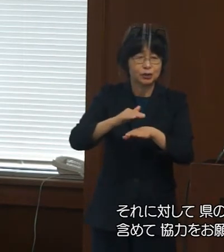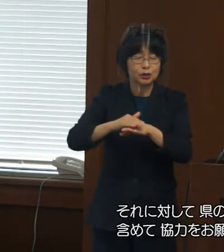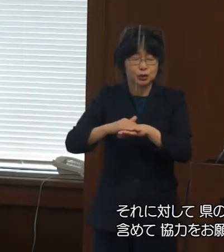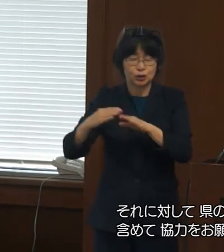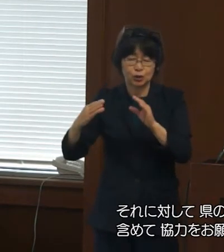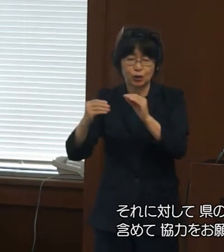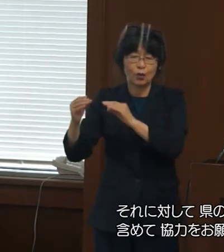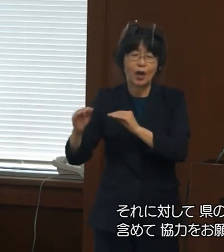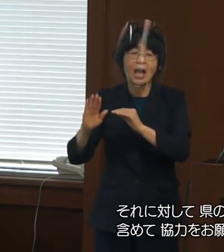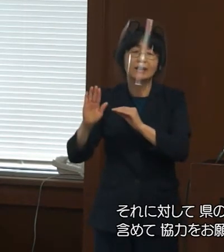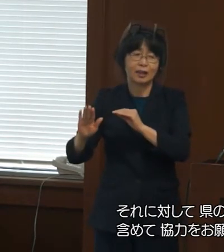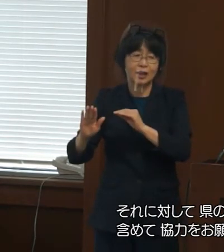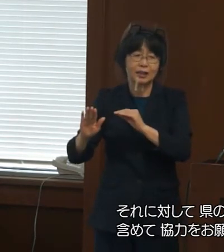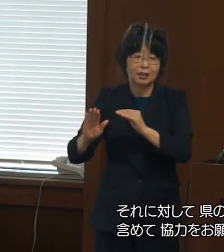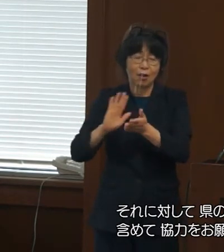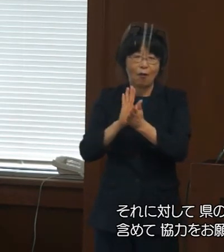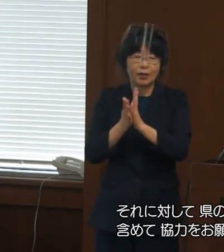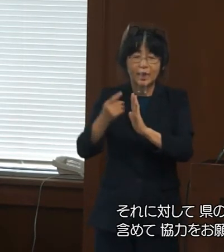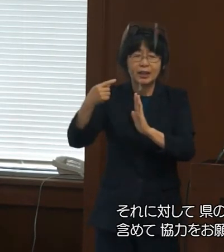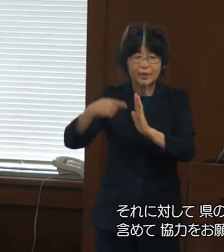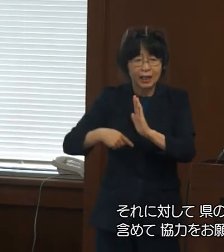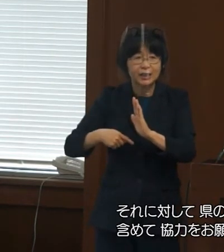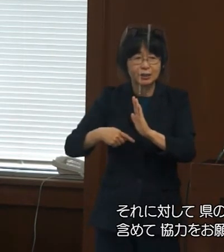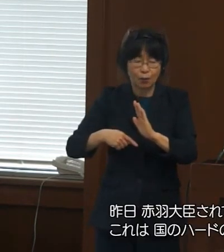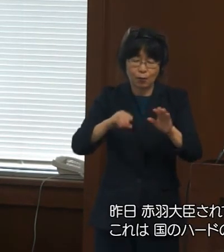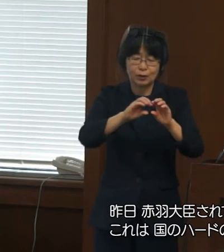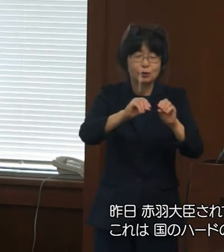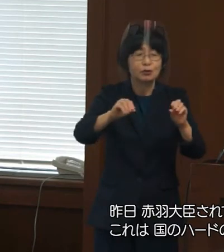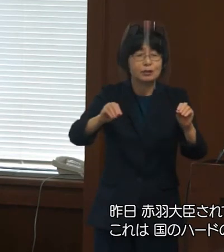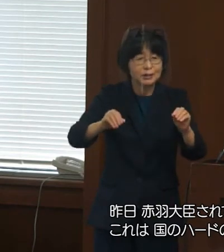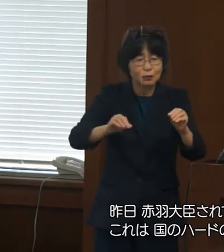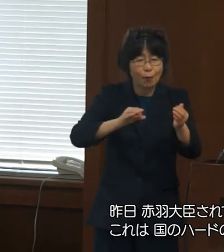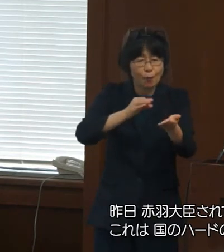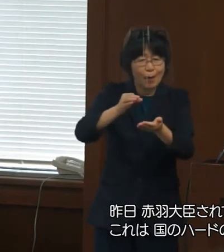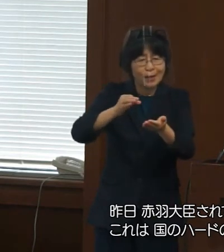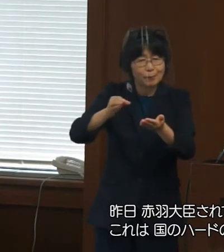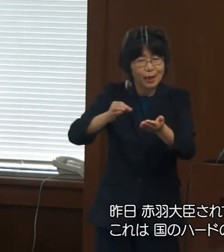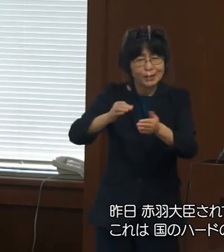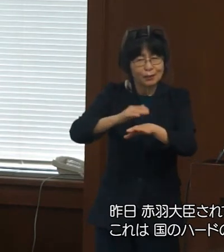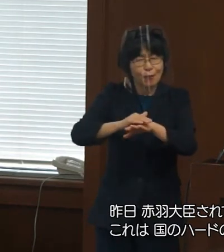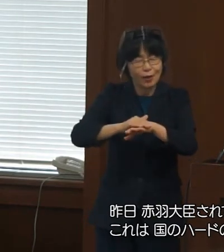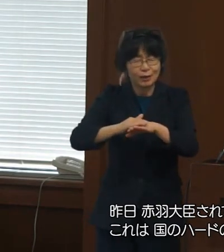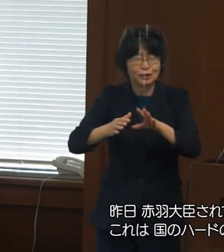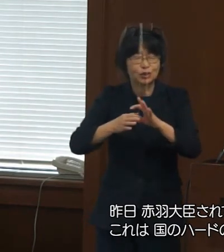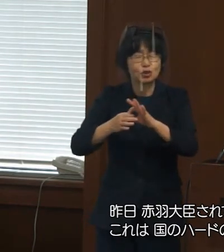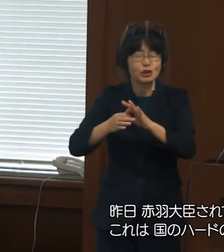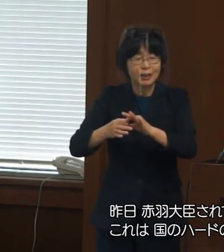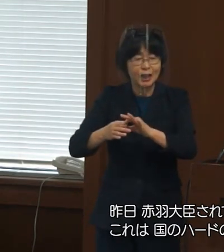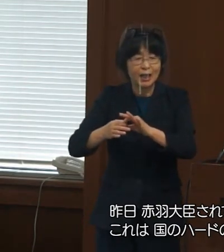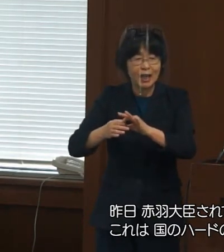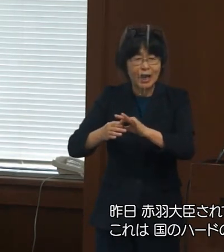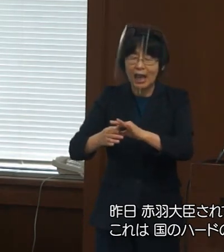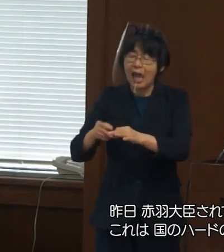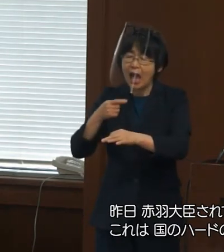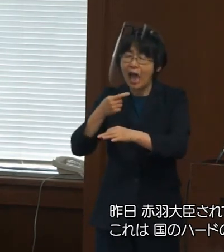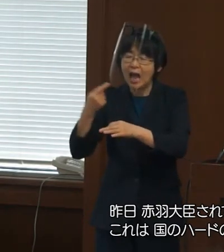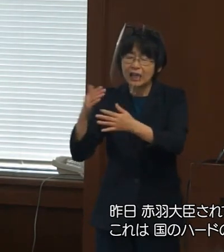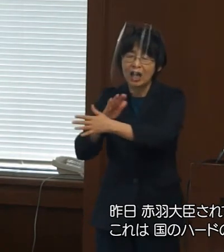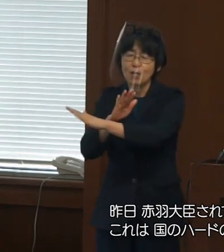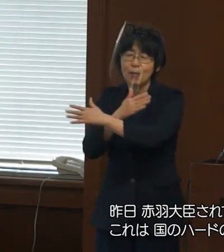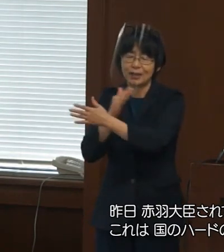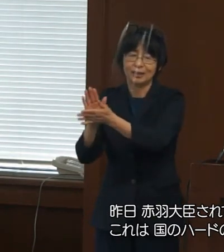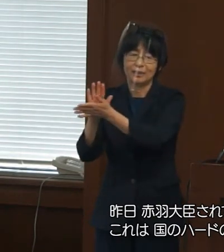用地買収なども含めて協力をお願いしたいという話を昨日、赤羽大臣されてましたけれども、ここら辺 の国